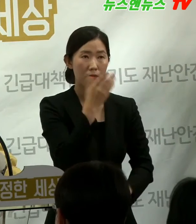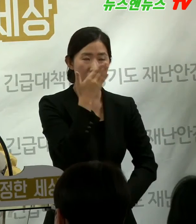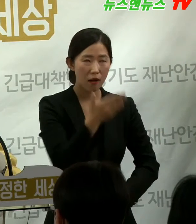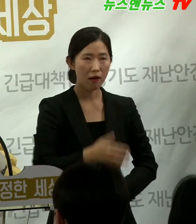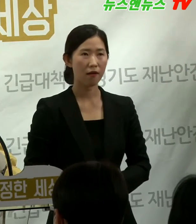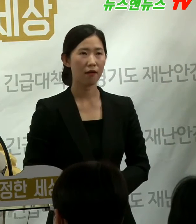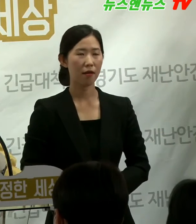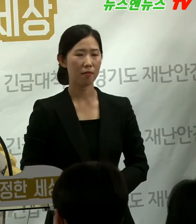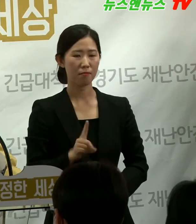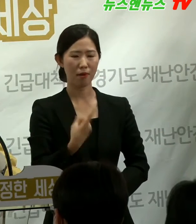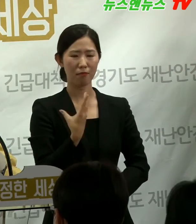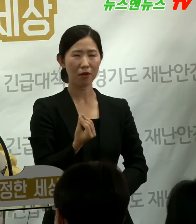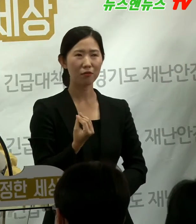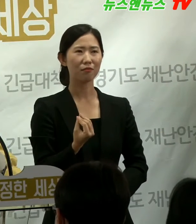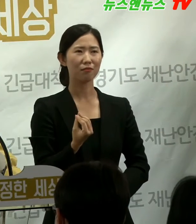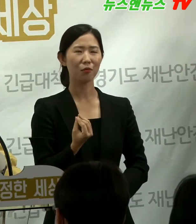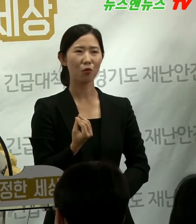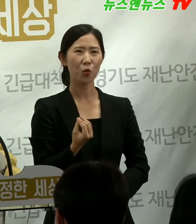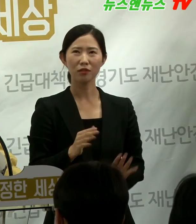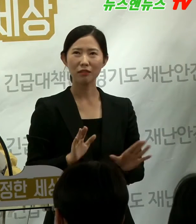상황이나 또 정치적 상황이나